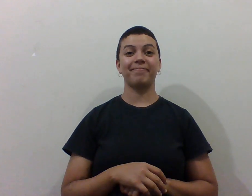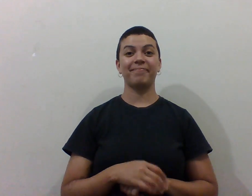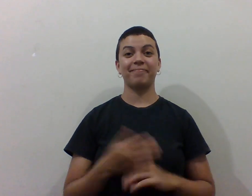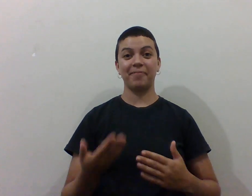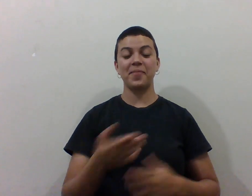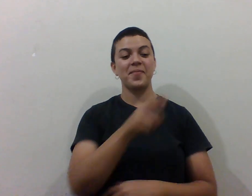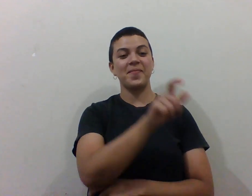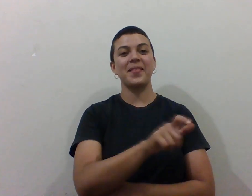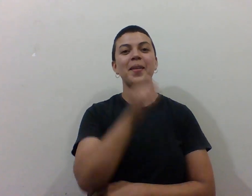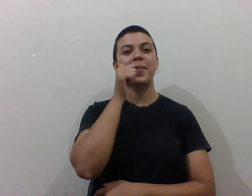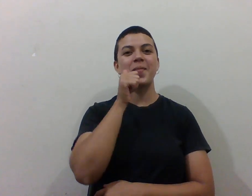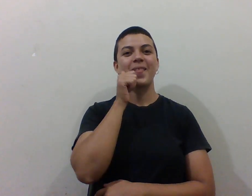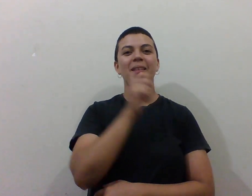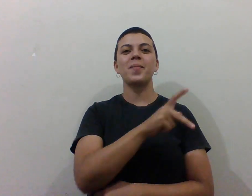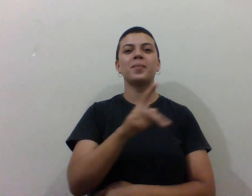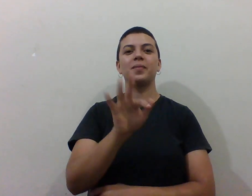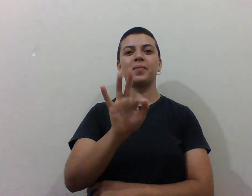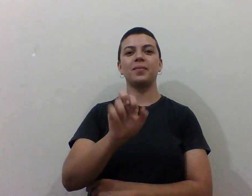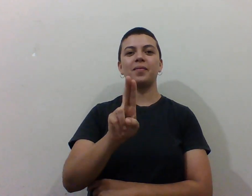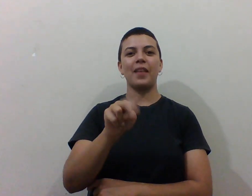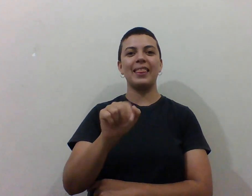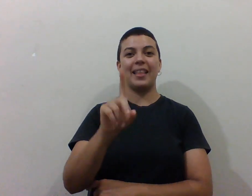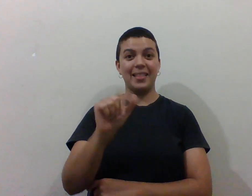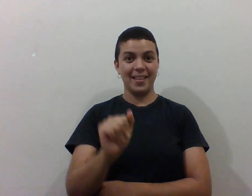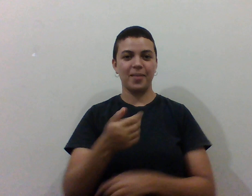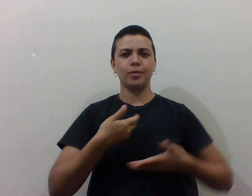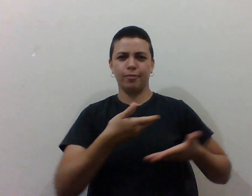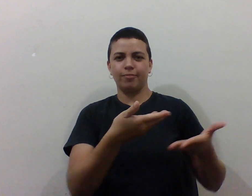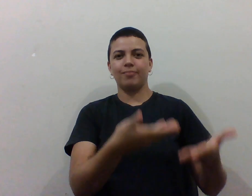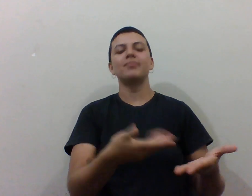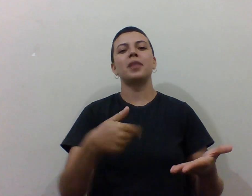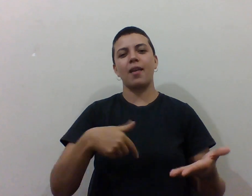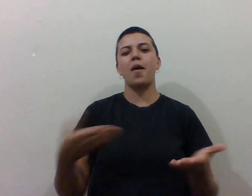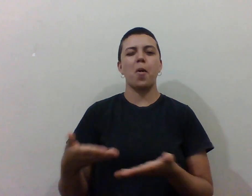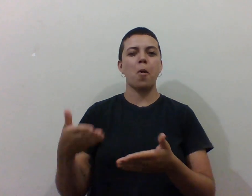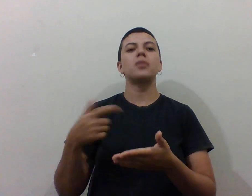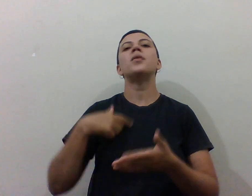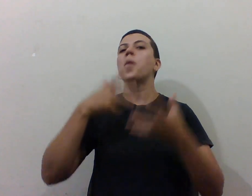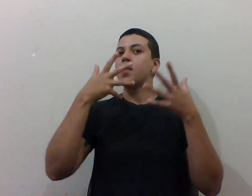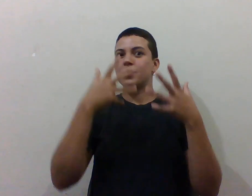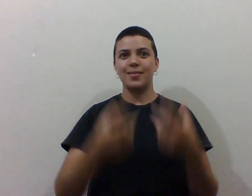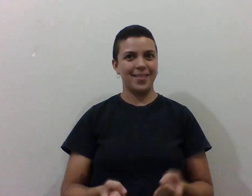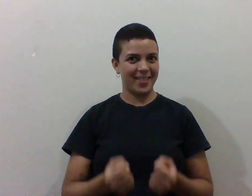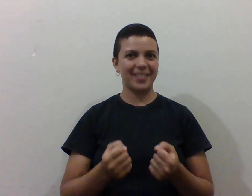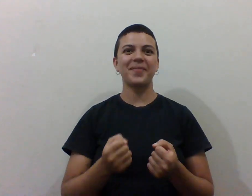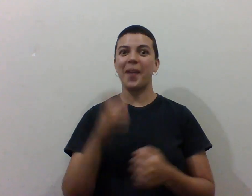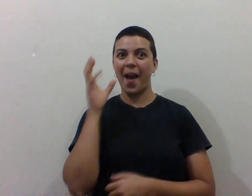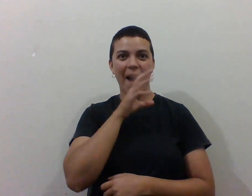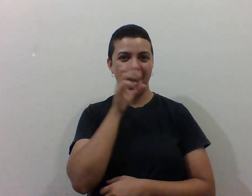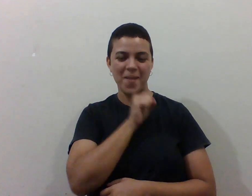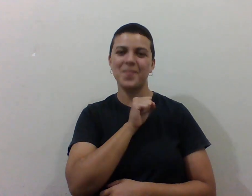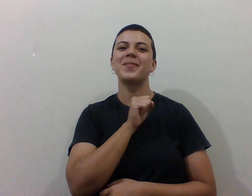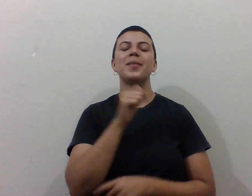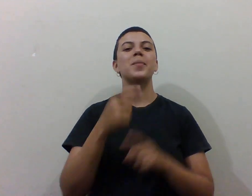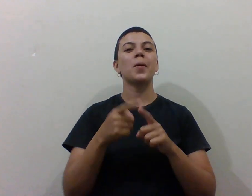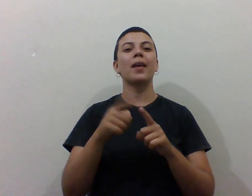incrível, maravilhosa, que admiro muito, me fez o convite para que eu estivesse aqui, prontamente eu aceitei, tinha compatibilidade de agenda, então eu